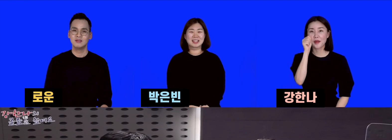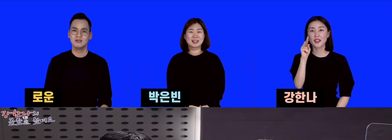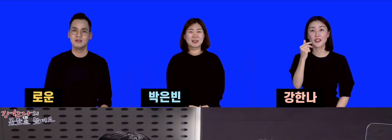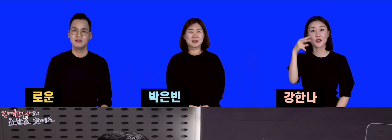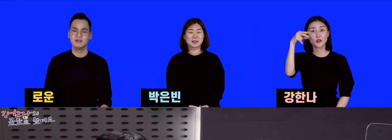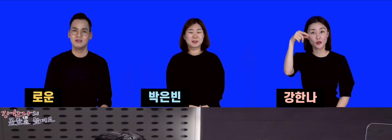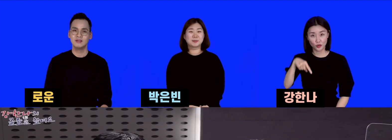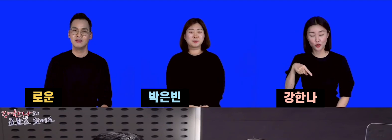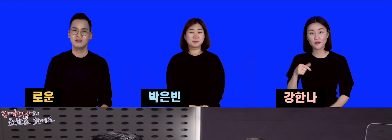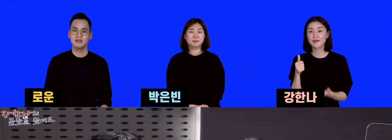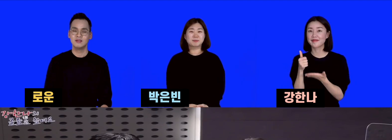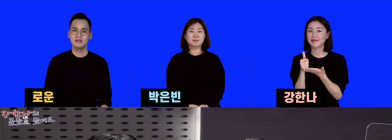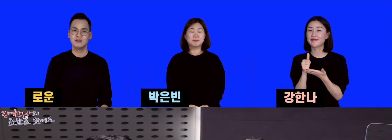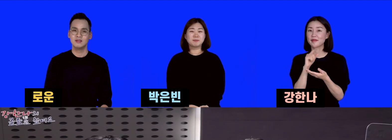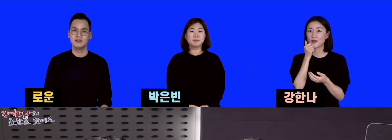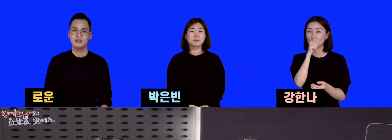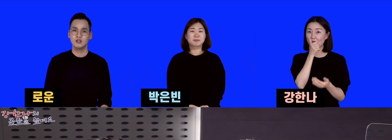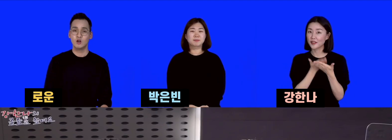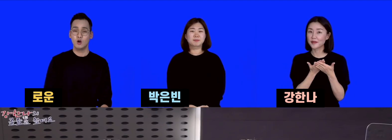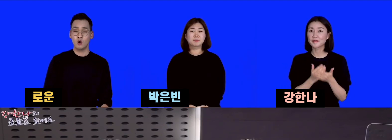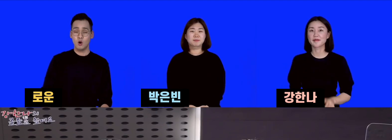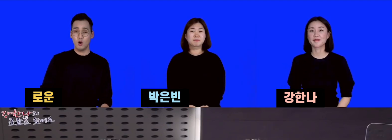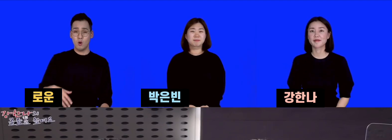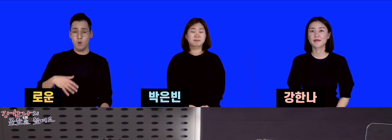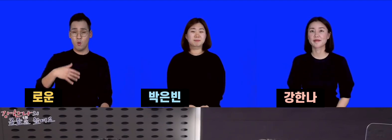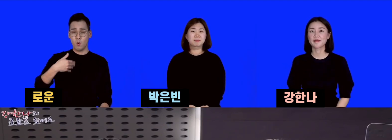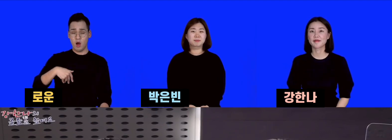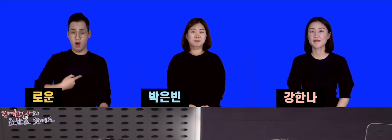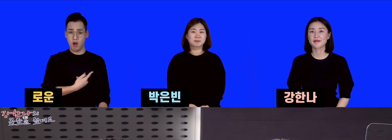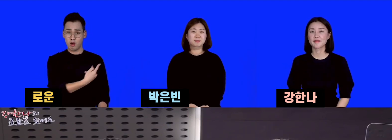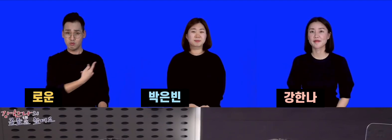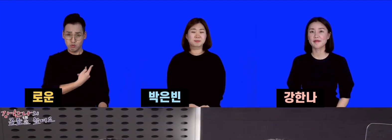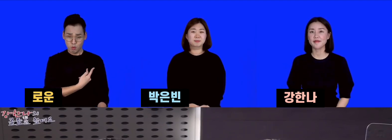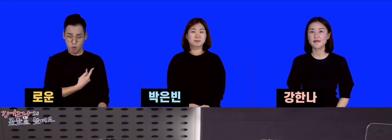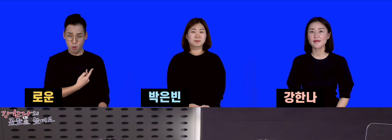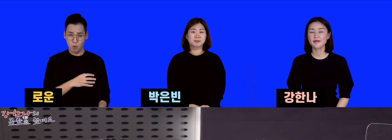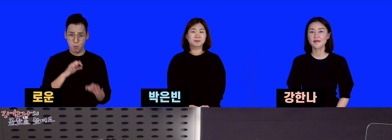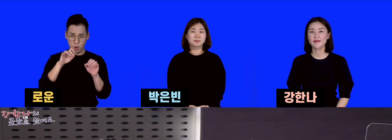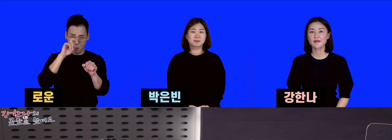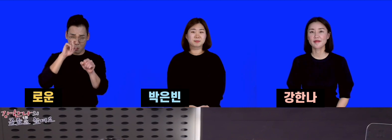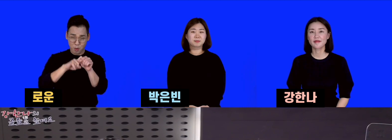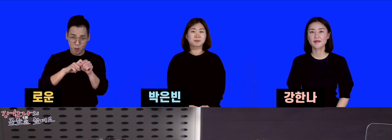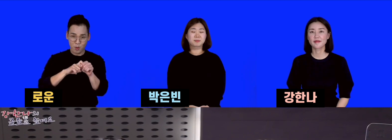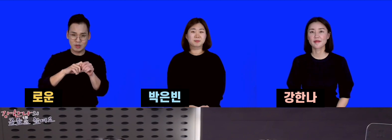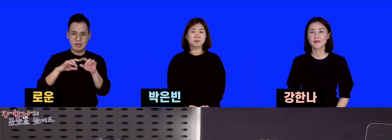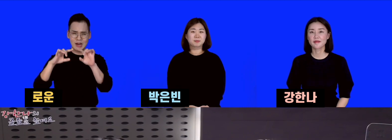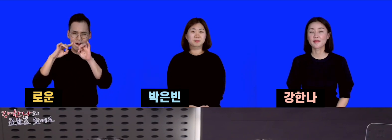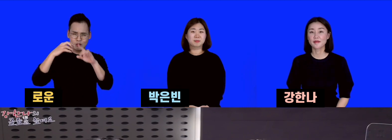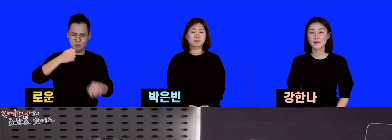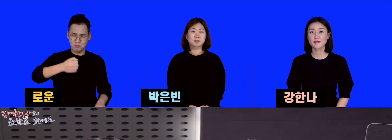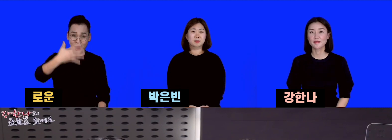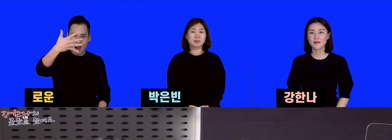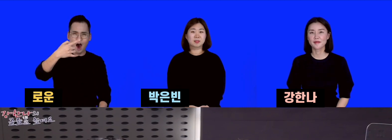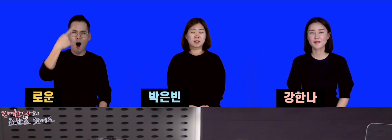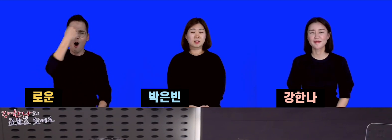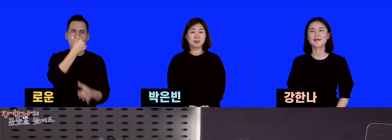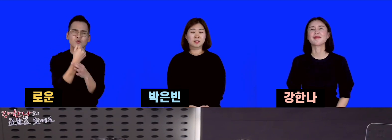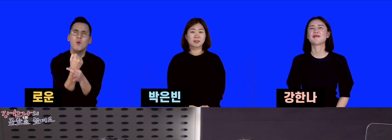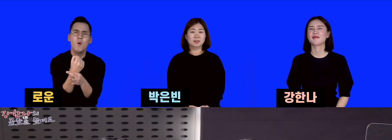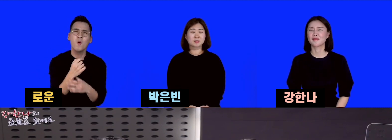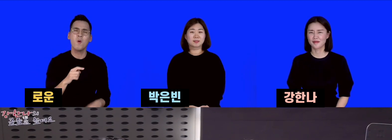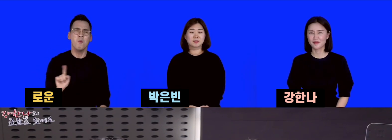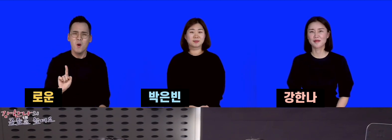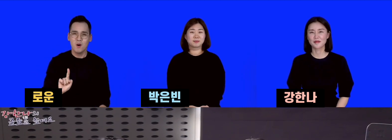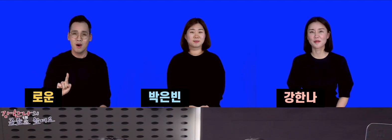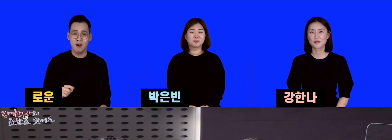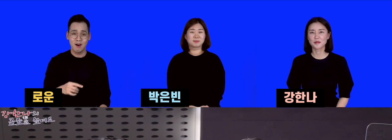박현숙님은 우리 로우씨가 소개해주세요 와 우리 두 배우님 로우 늠빈님 보려고 보이는 라디오 켰어요 정말 얼굴 왜 이렇게 작은 거임